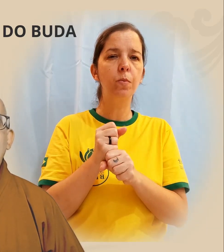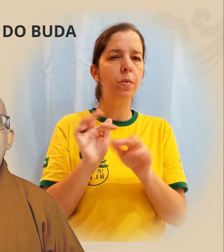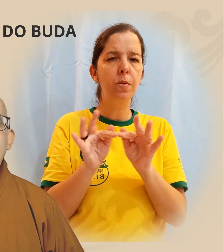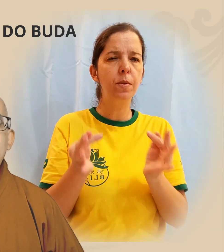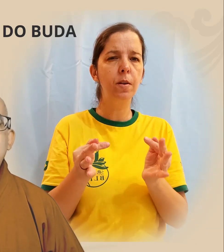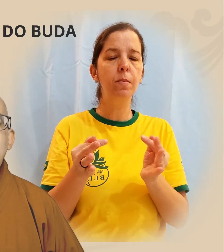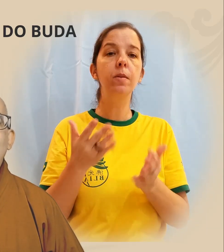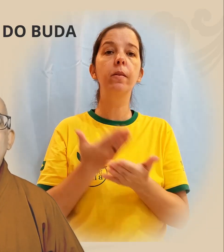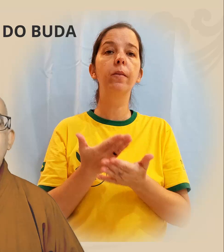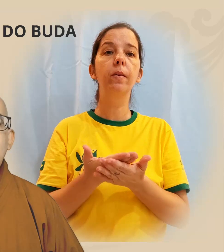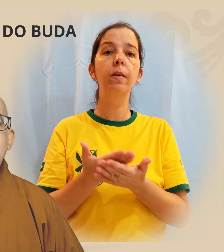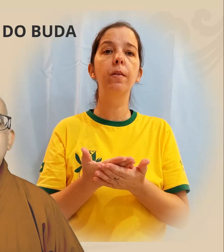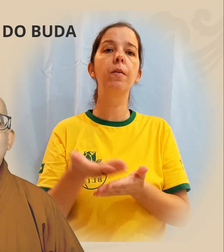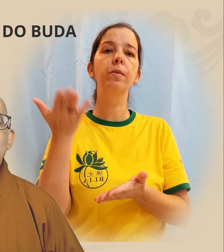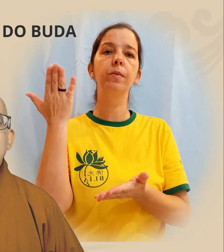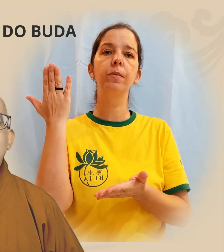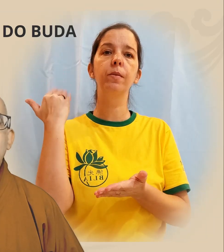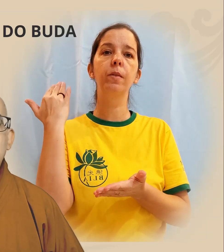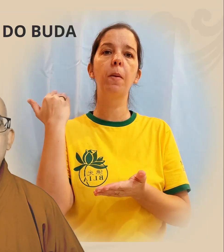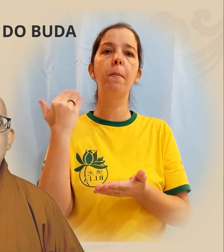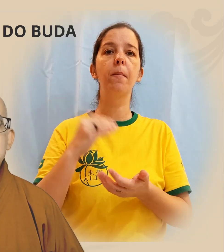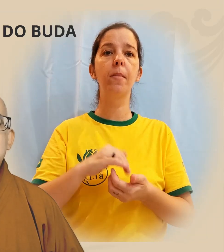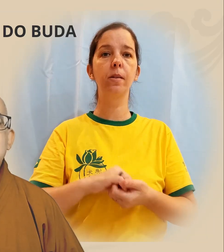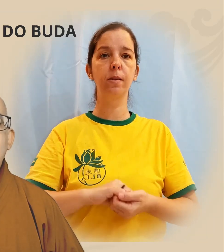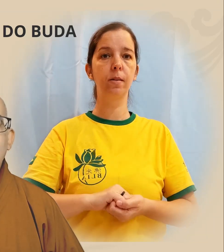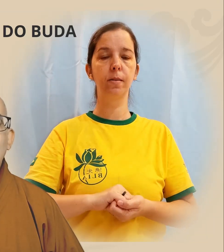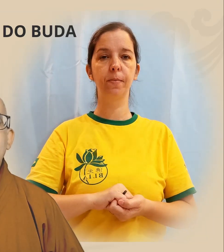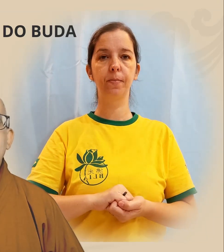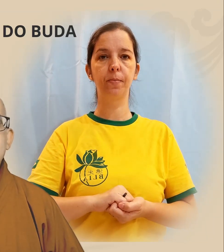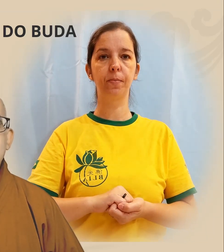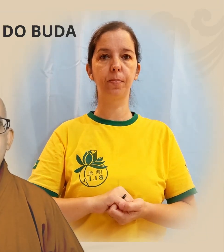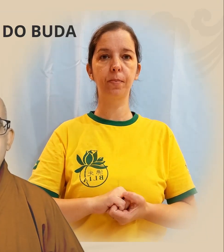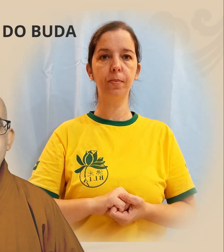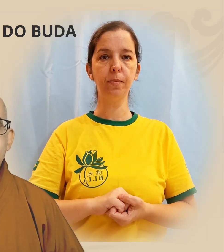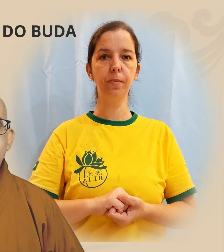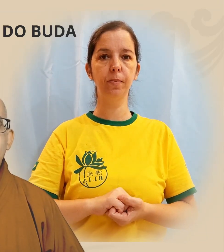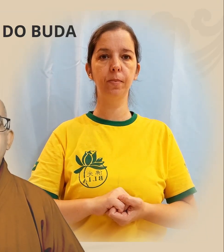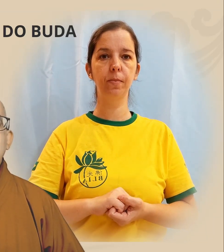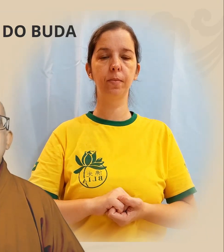uma rápida olhada no que vimos na aula passada.